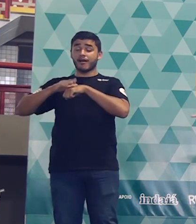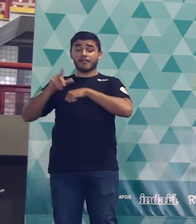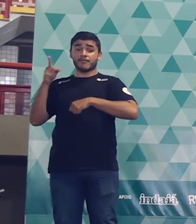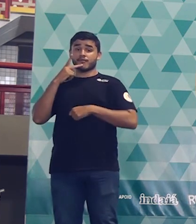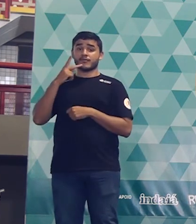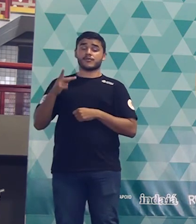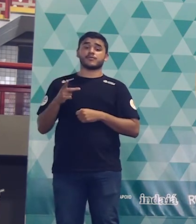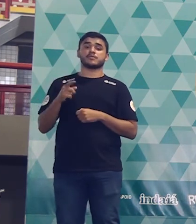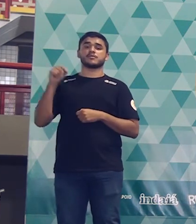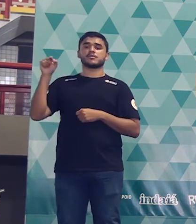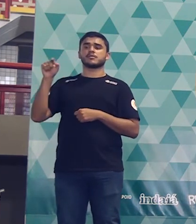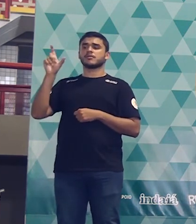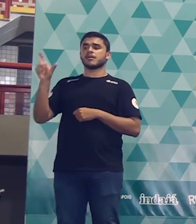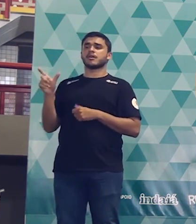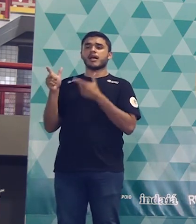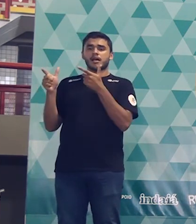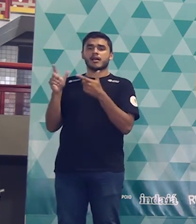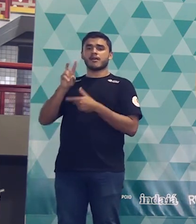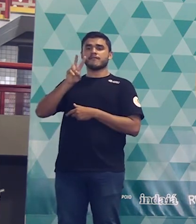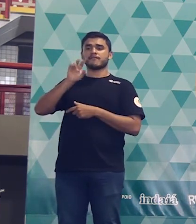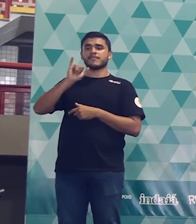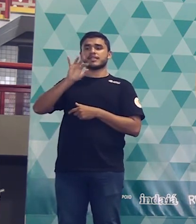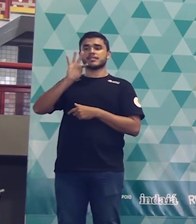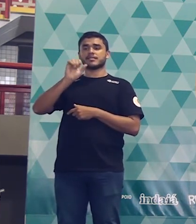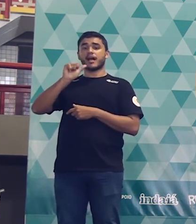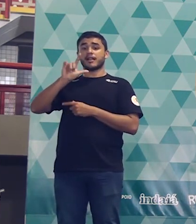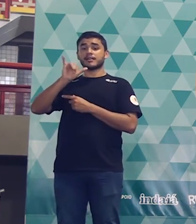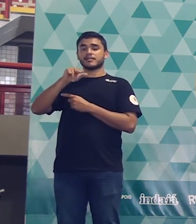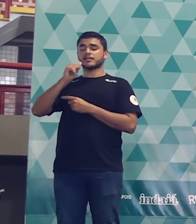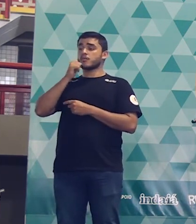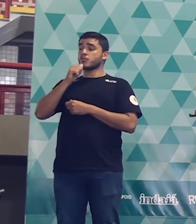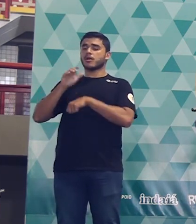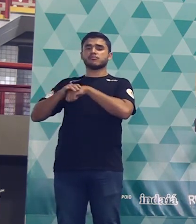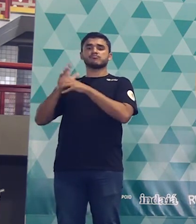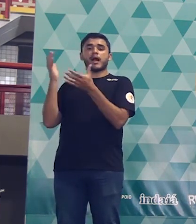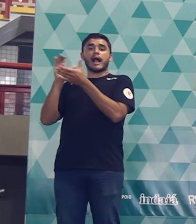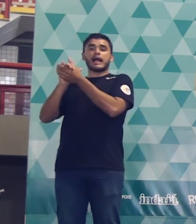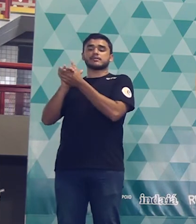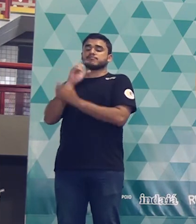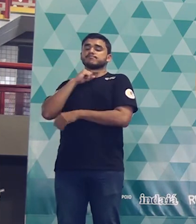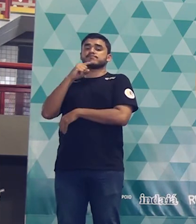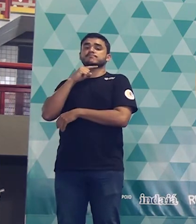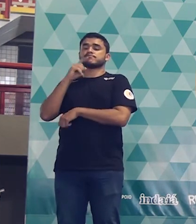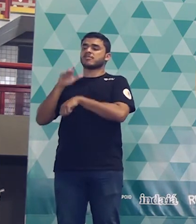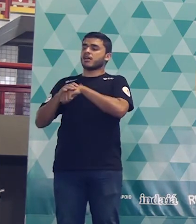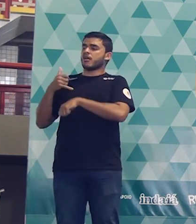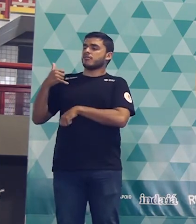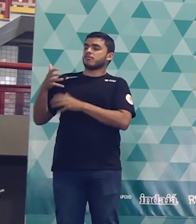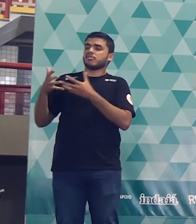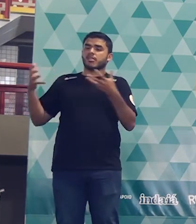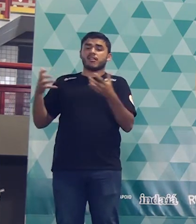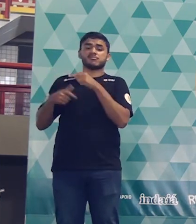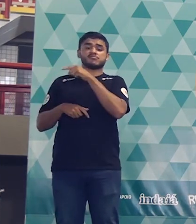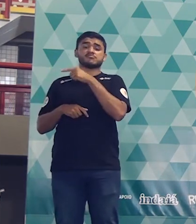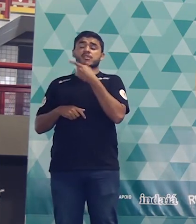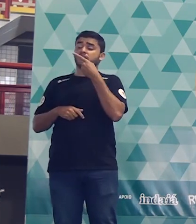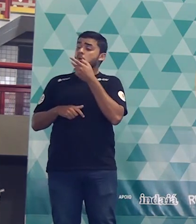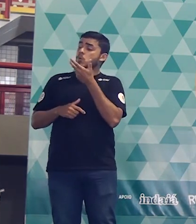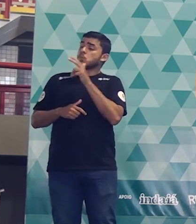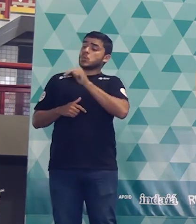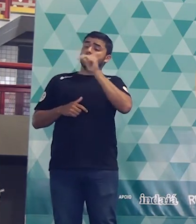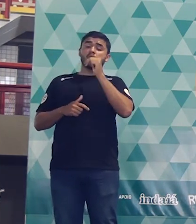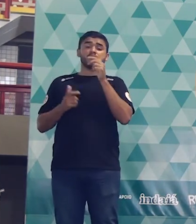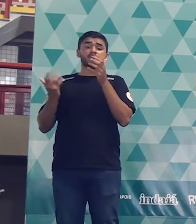tem um termo chamado vitalina. Não sei se ainda se usa vitalina, né? Vitalina ainda se usa, hein? Vitalina. Vitalina é a moça velha, né? Aquela que